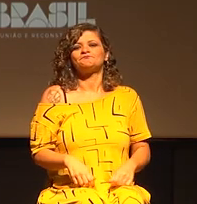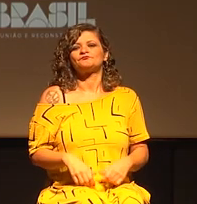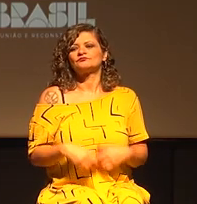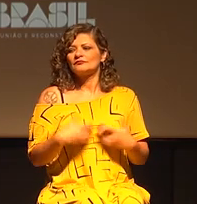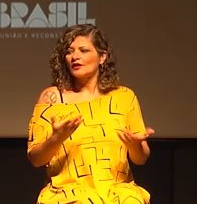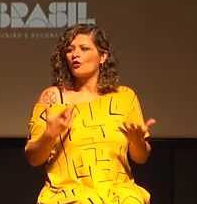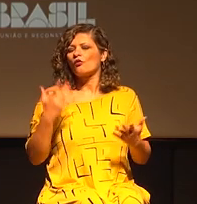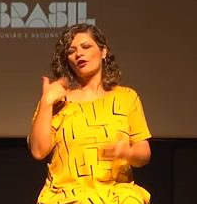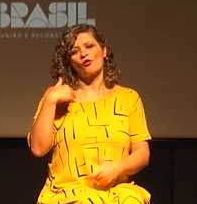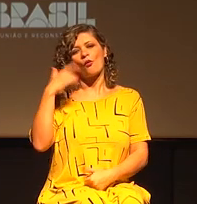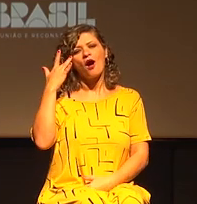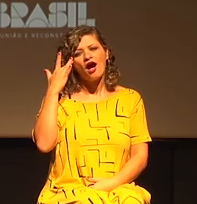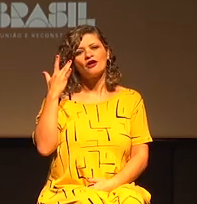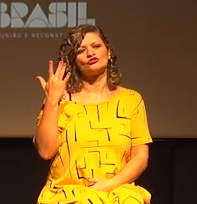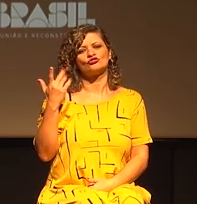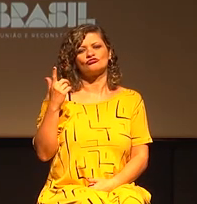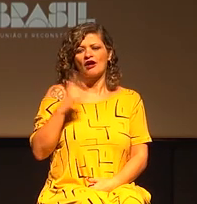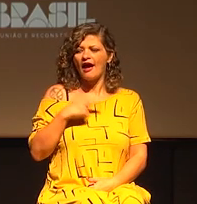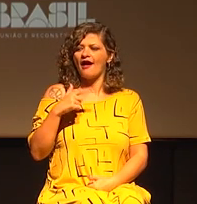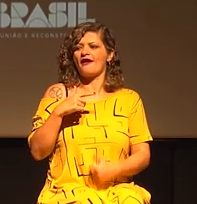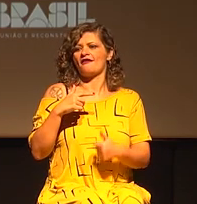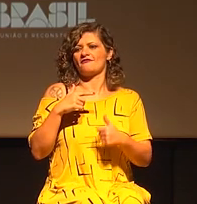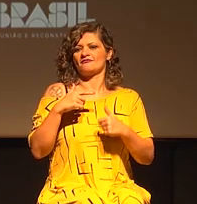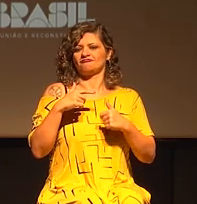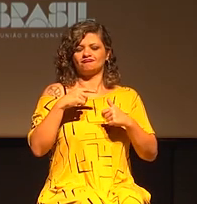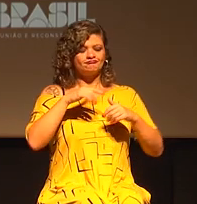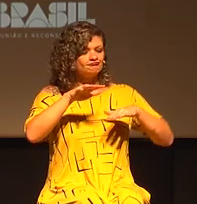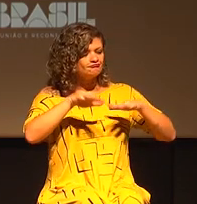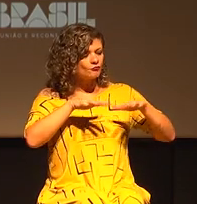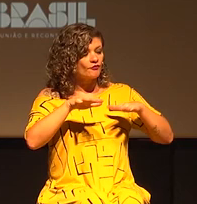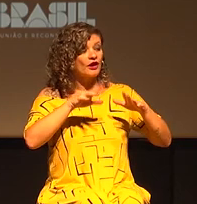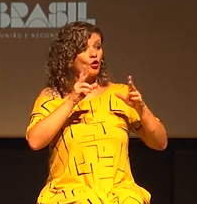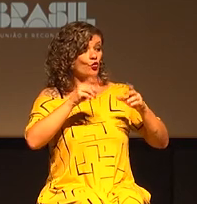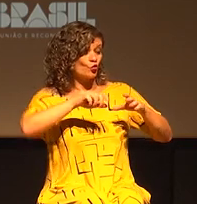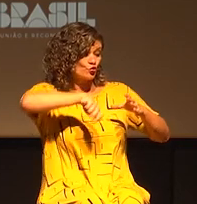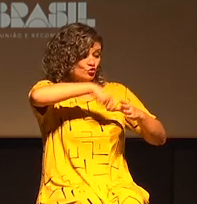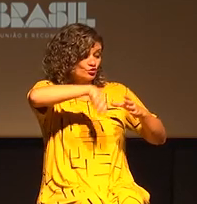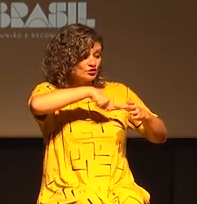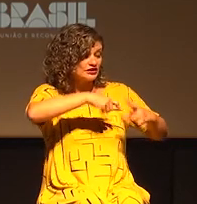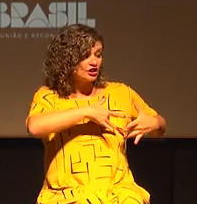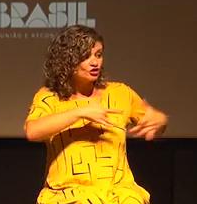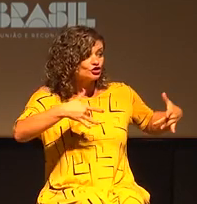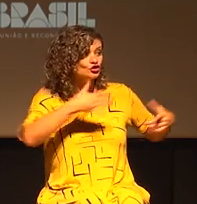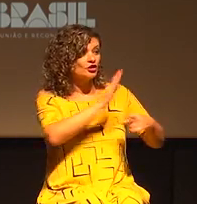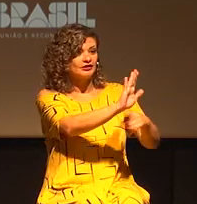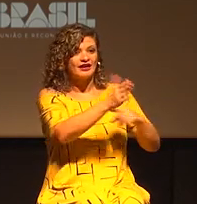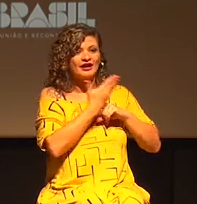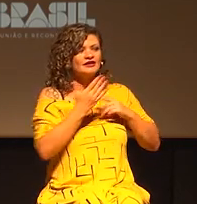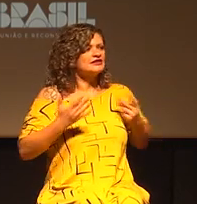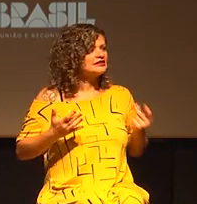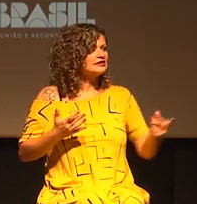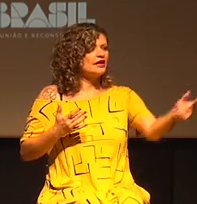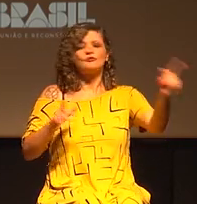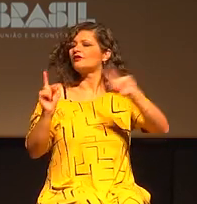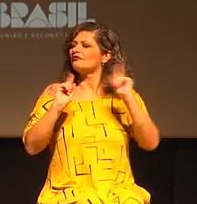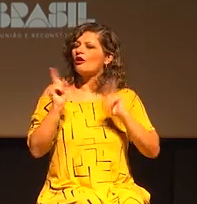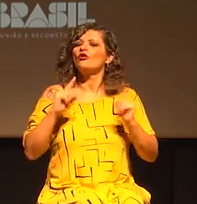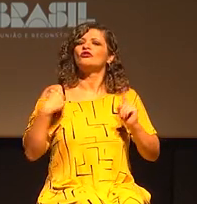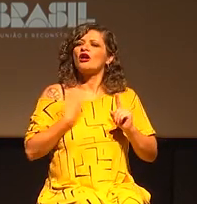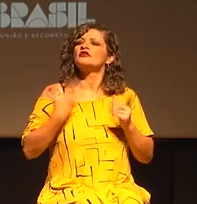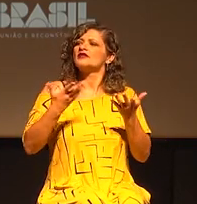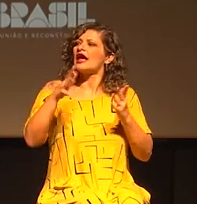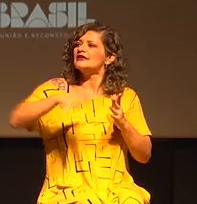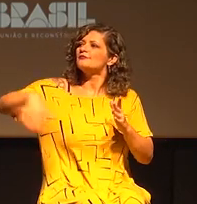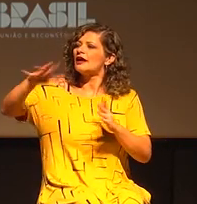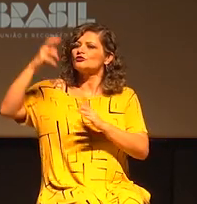então eu acho que é é um instrumento de combate a fome assim a gente não quer ser cozinha solidária para sempre um dia a gente quer ser assim um espaço cultural que